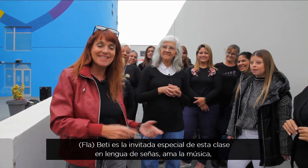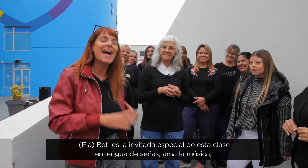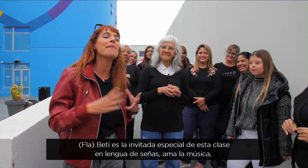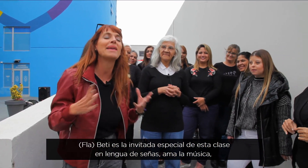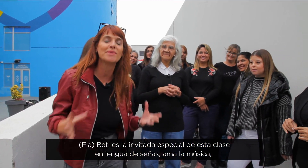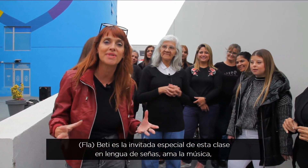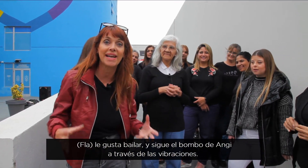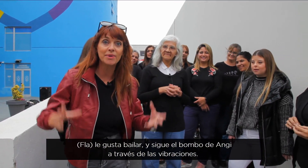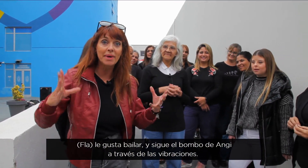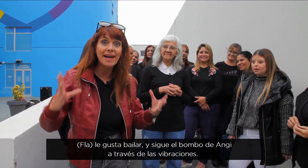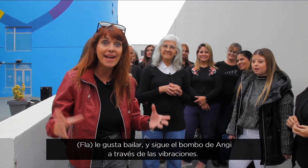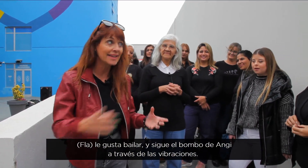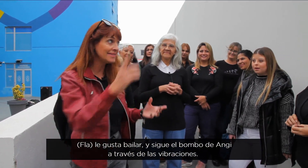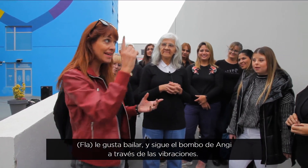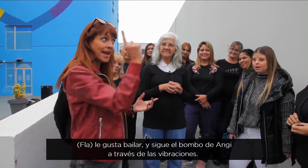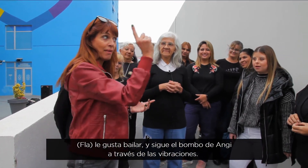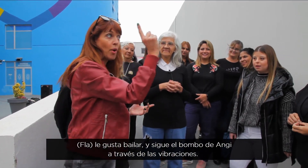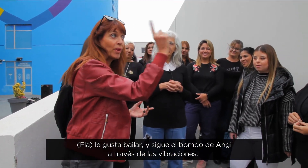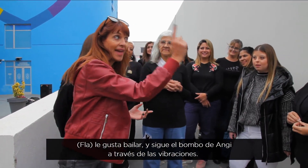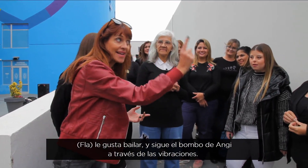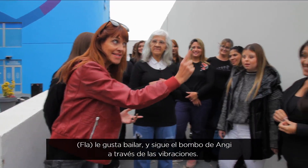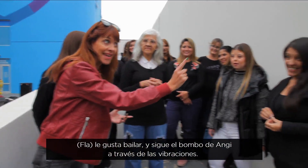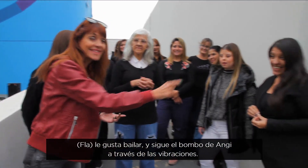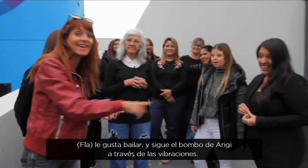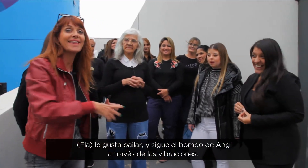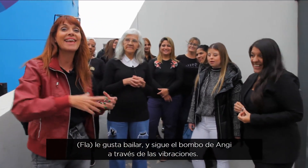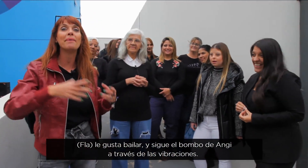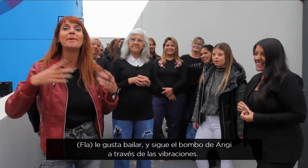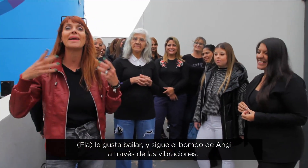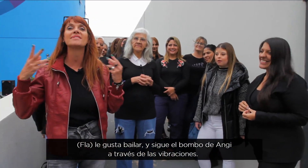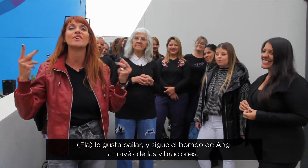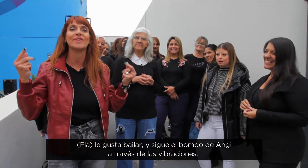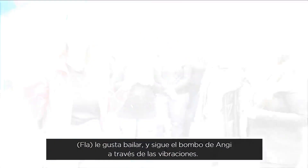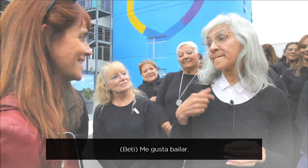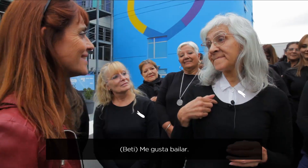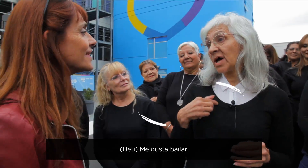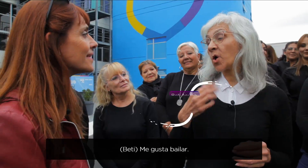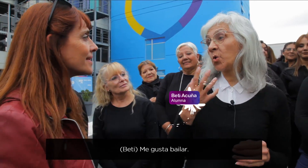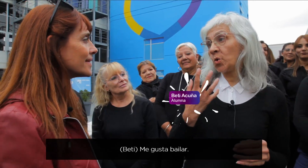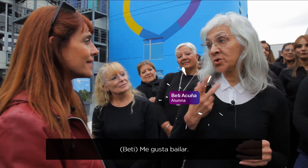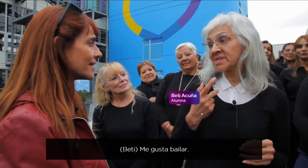Ama la música, le gusta bailar y sigue el bombo de Angie a través de las vibraciones. Me gusta